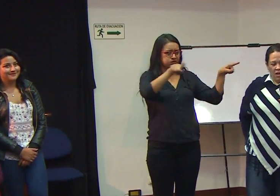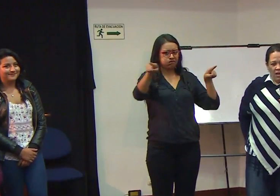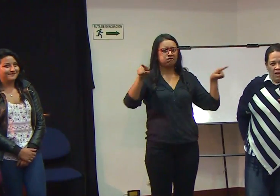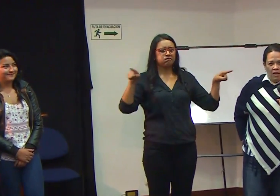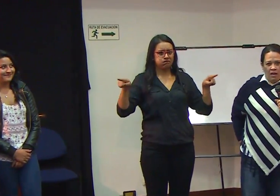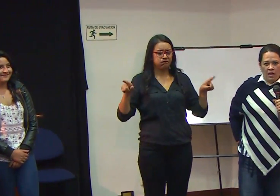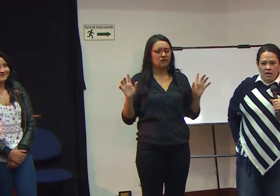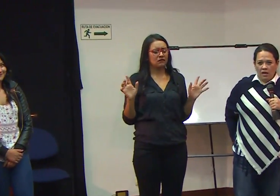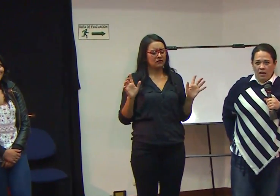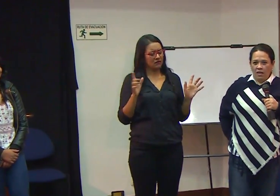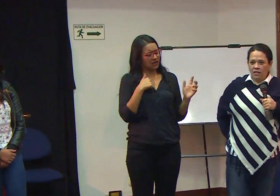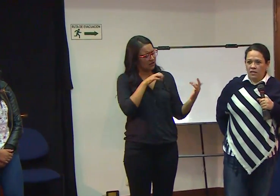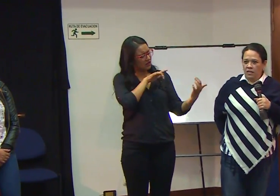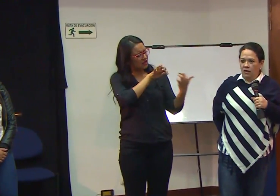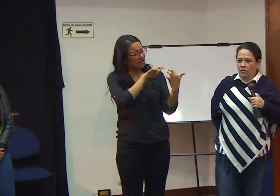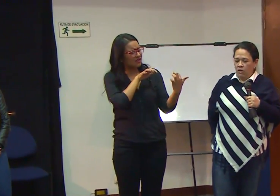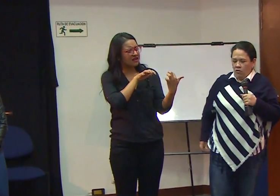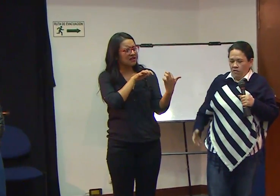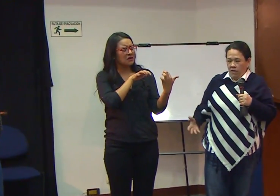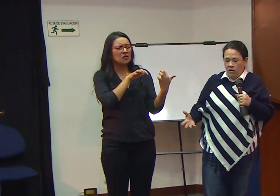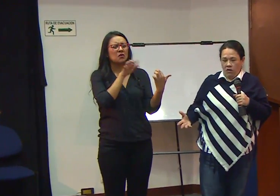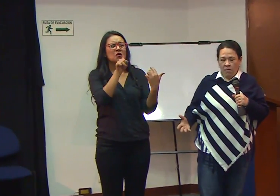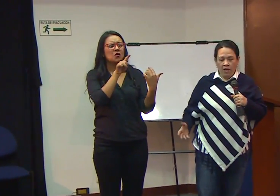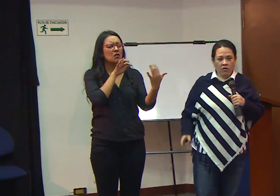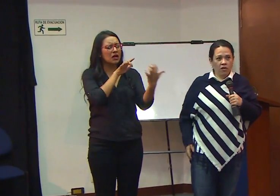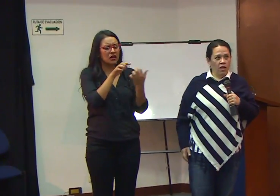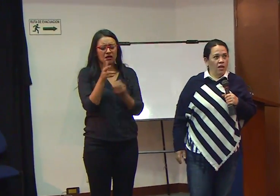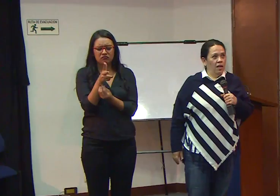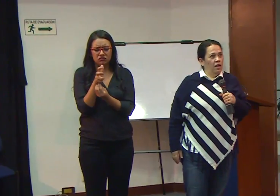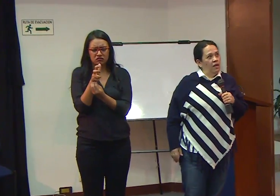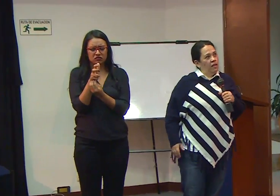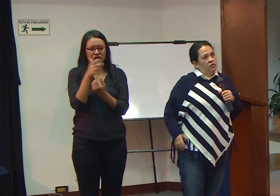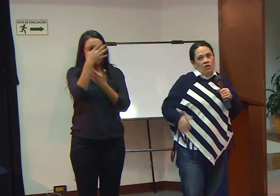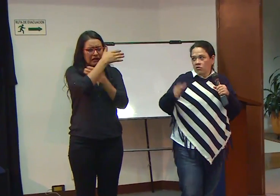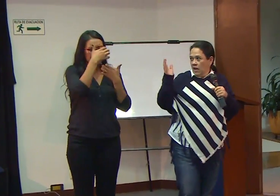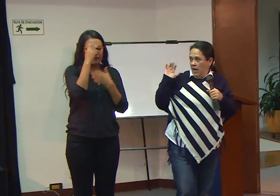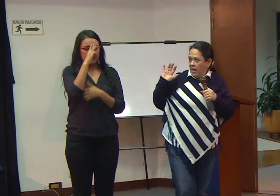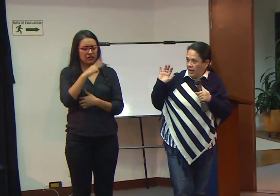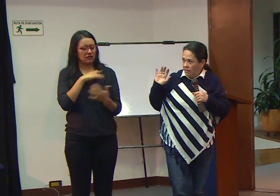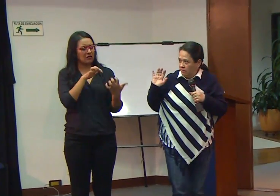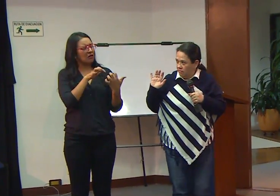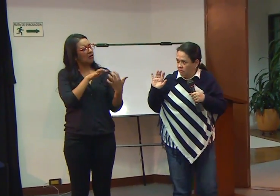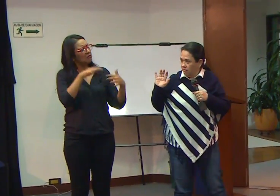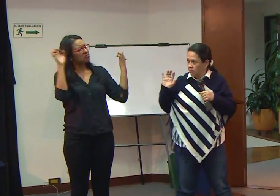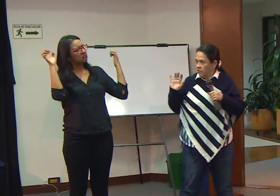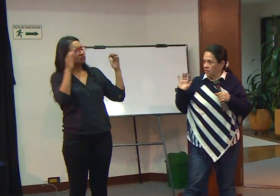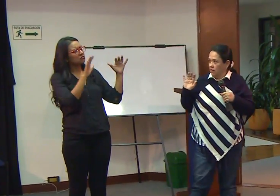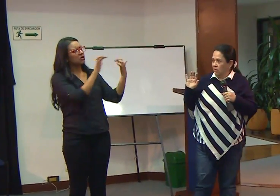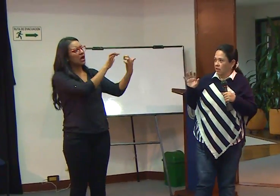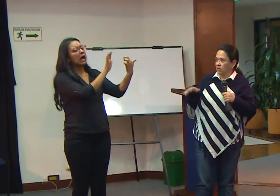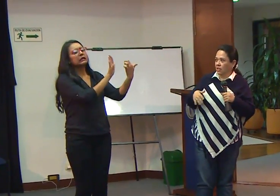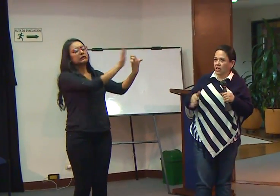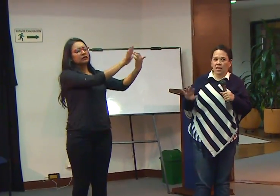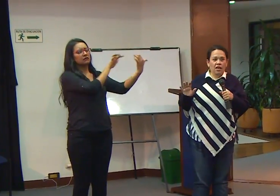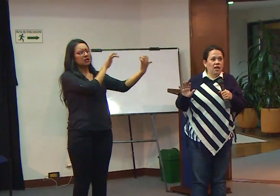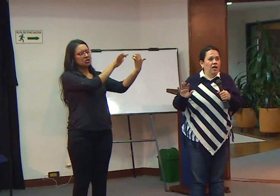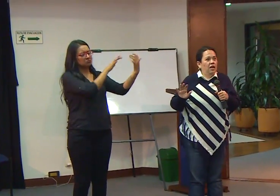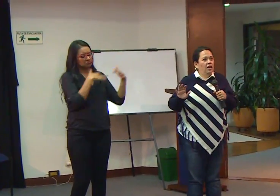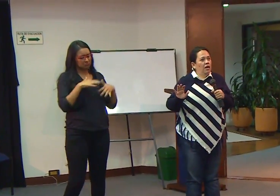nosotros la guerra es, o el conflicto armado, es una cosa lejana, ¿sí? Es una